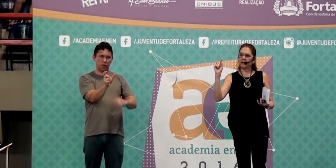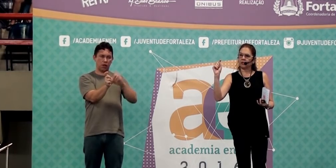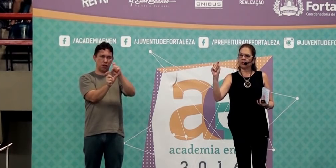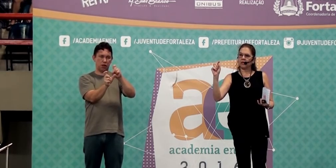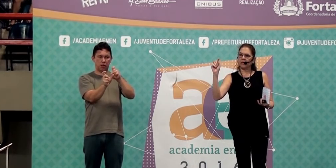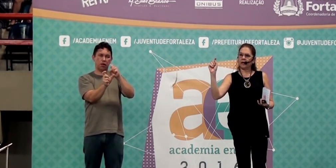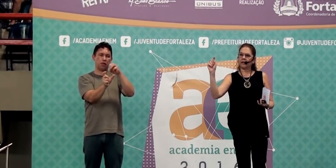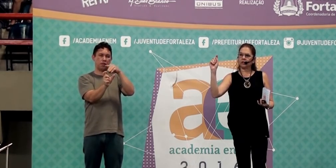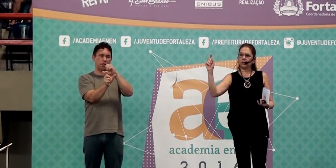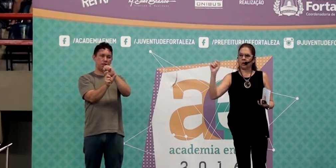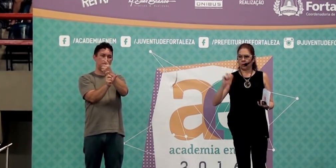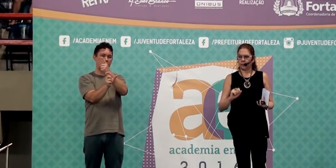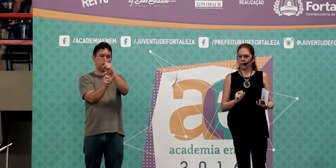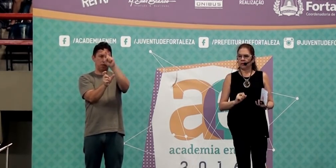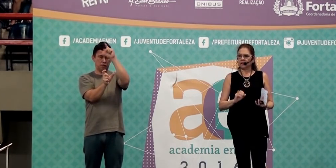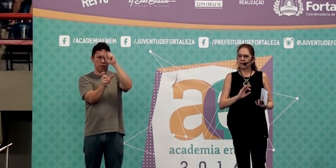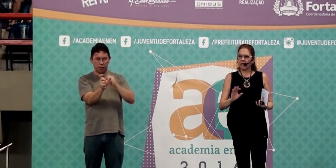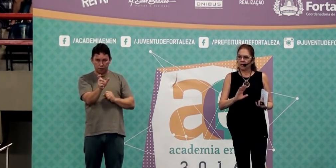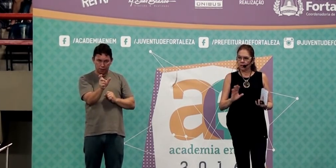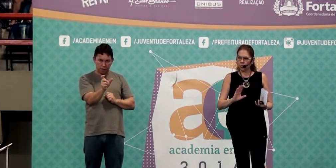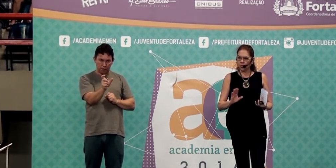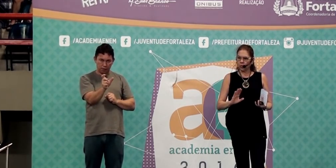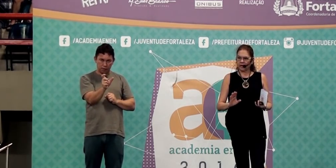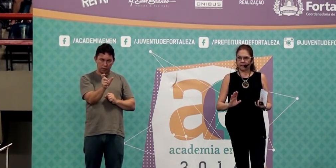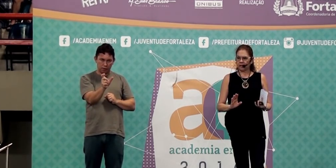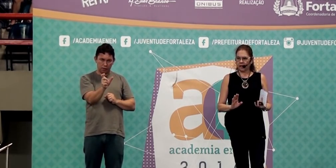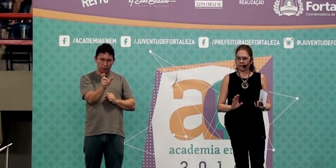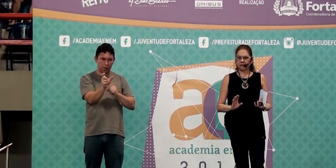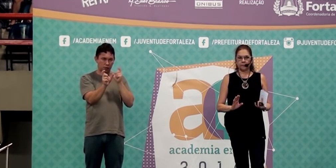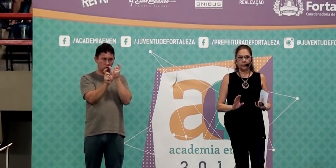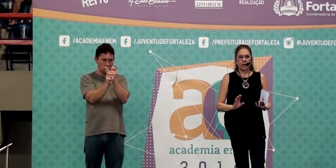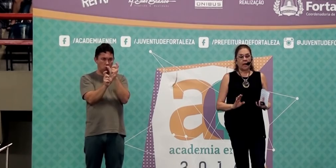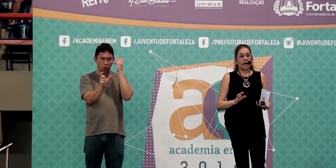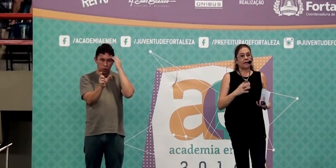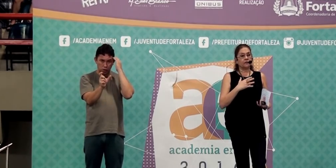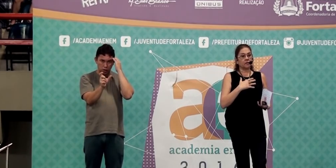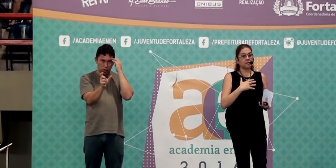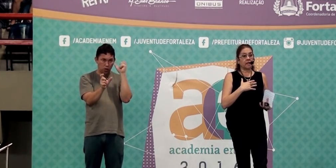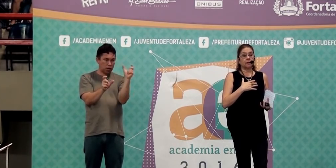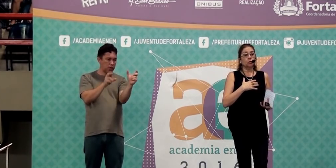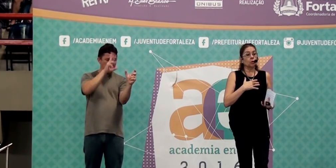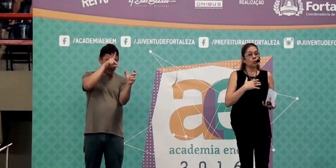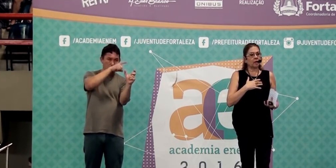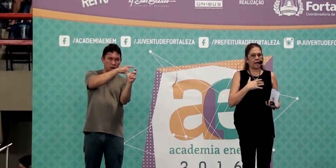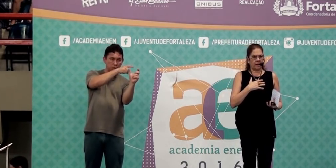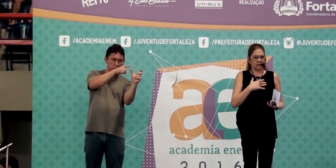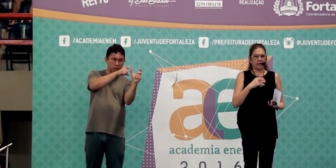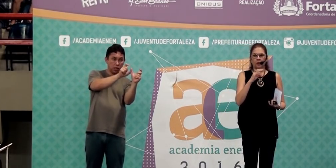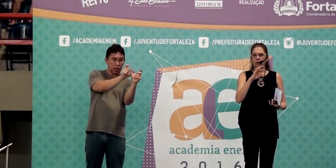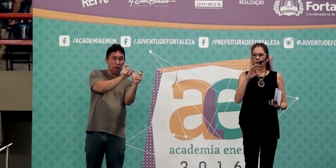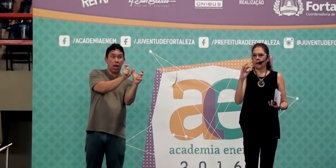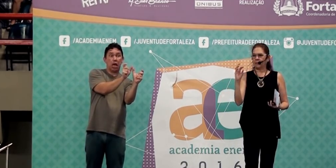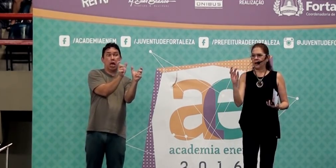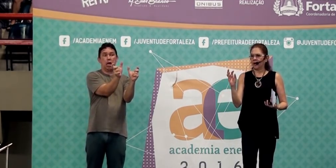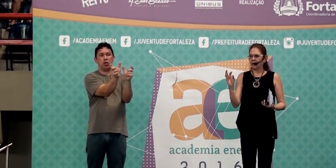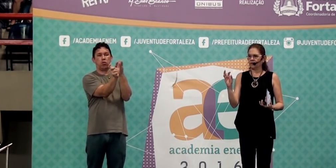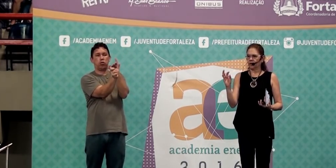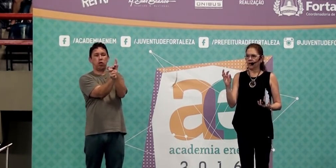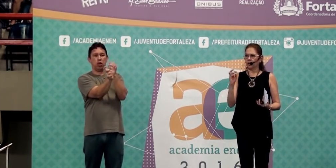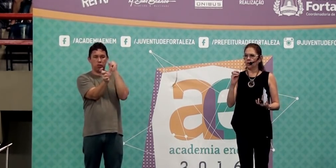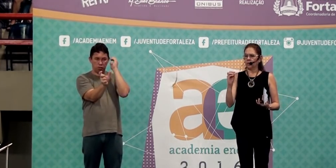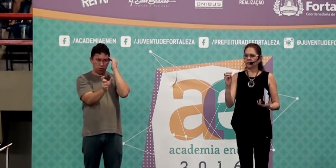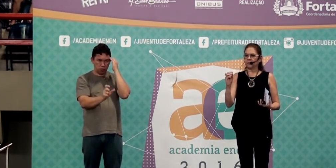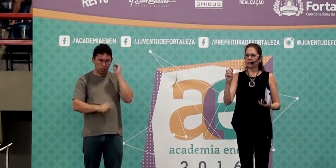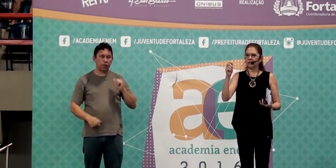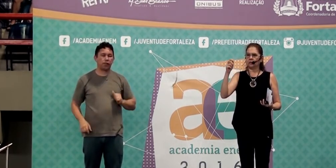EXCE, cedilha ATO. Sem o SS. Aí você nunca errou uma